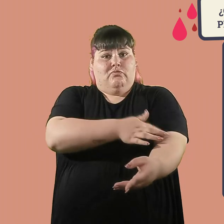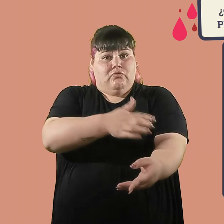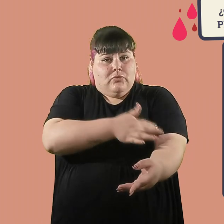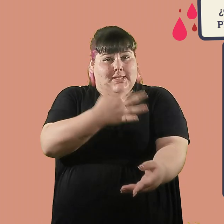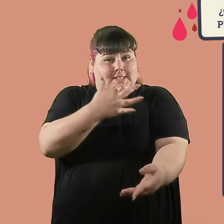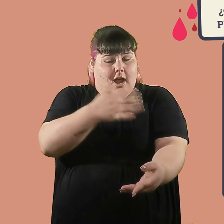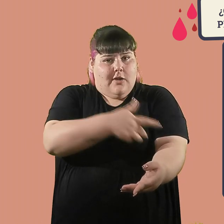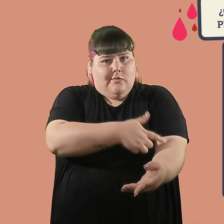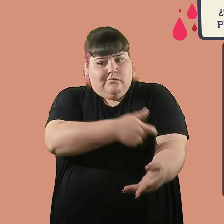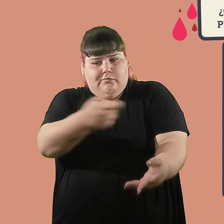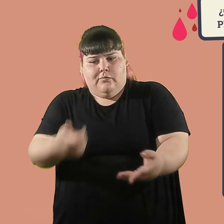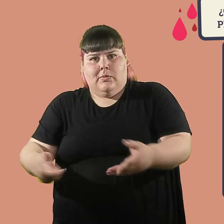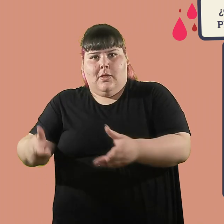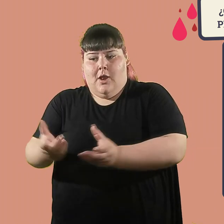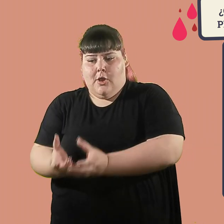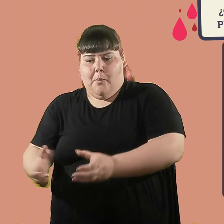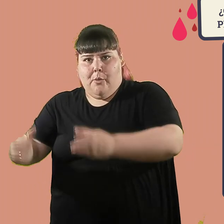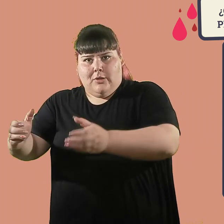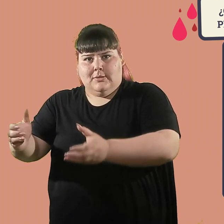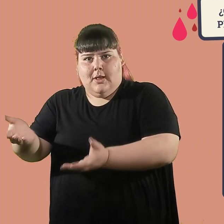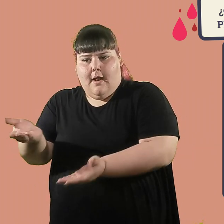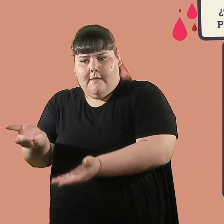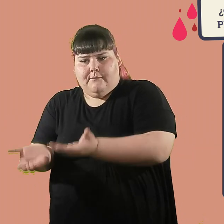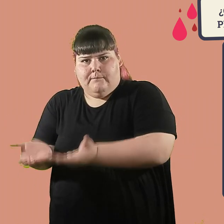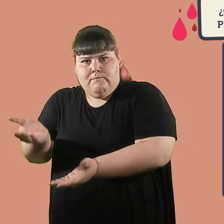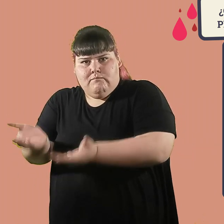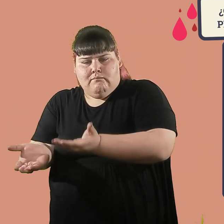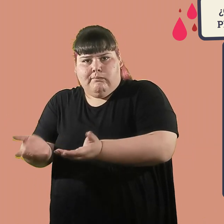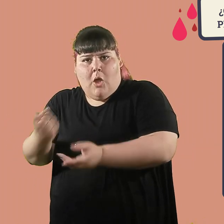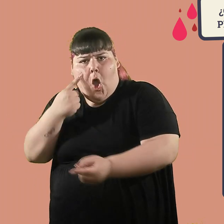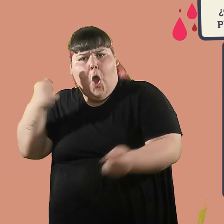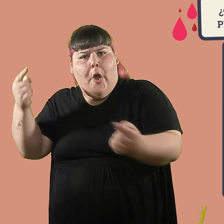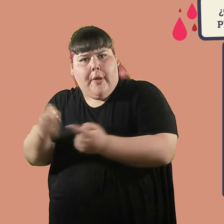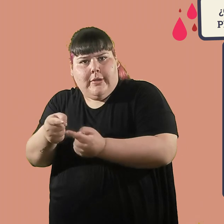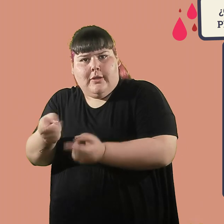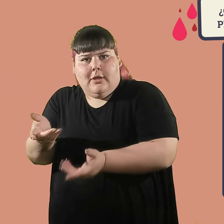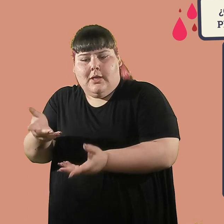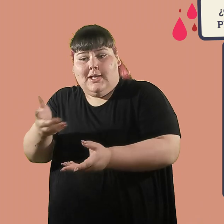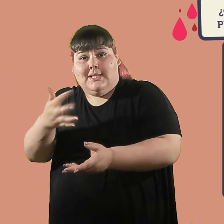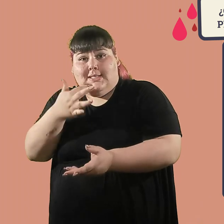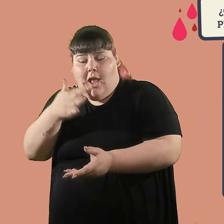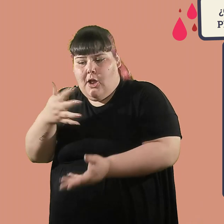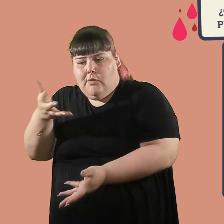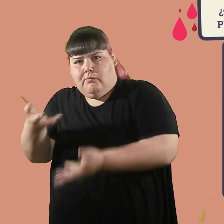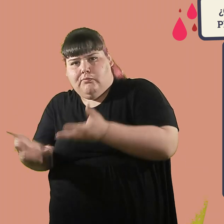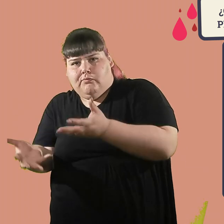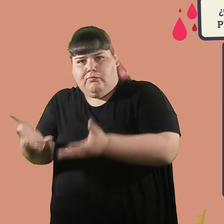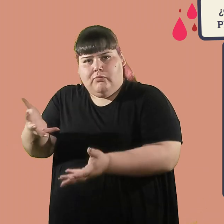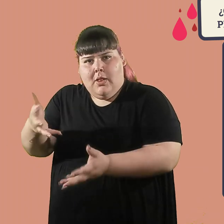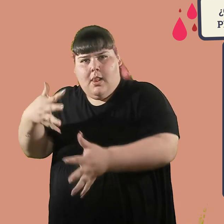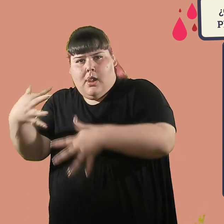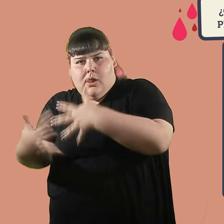sangre permanece en una balanza cuya misión es agitar la sangre para mezclarla con el